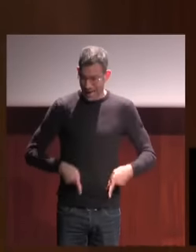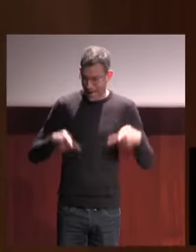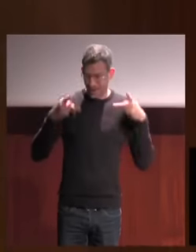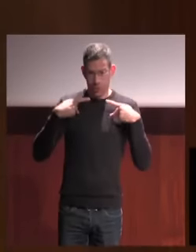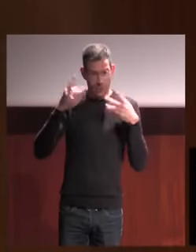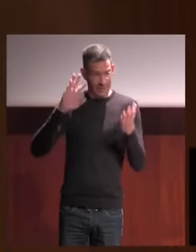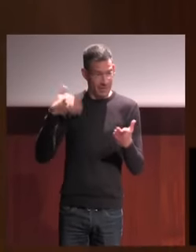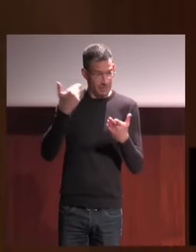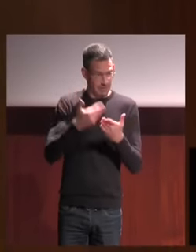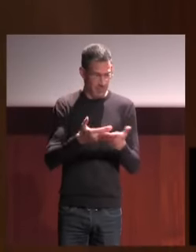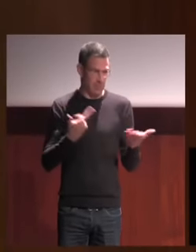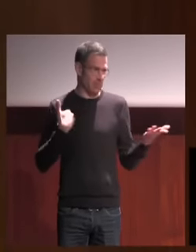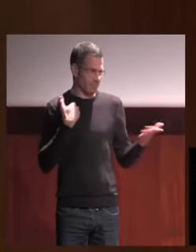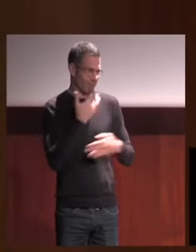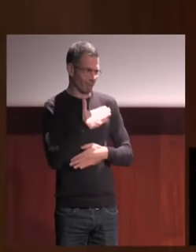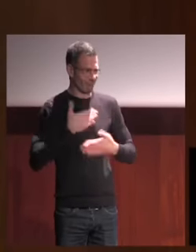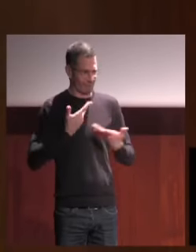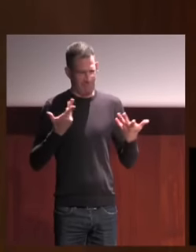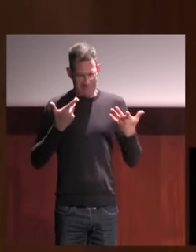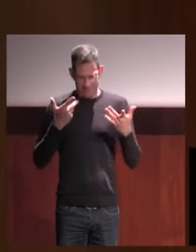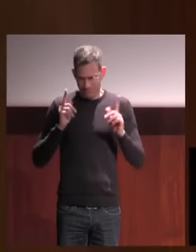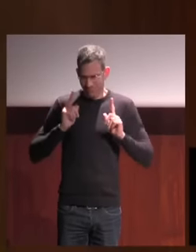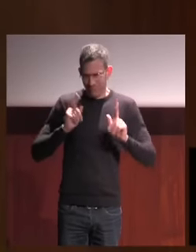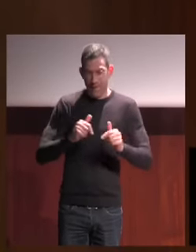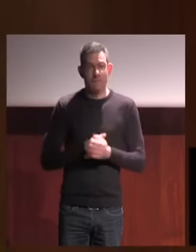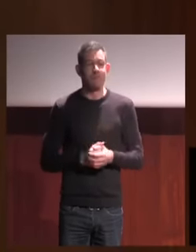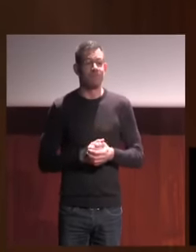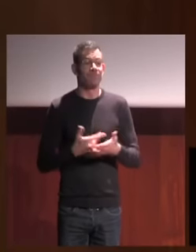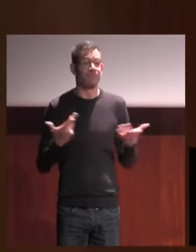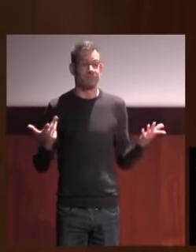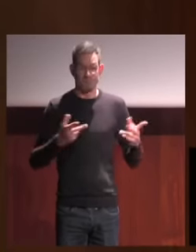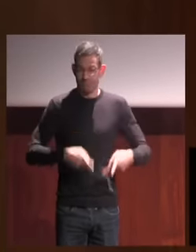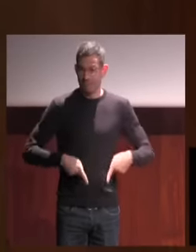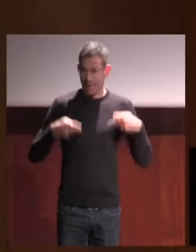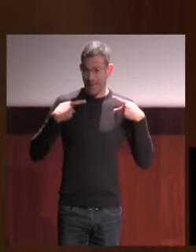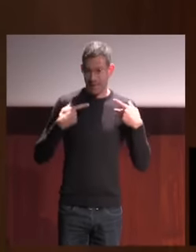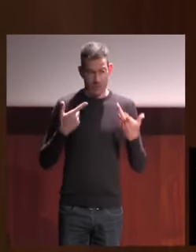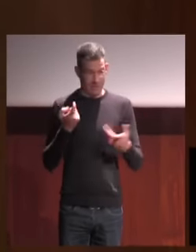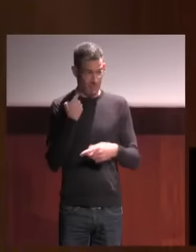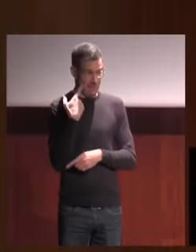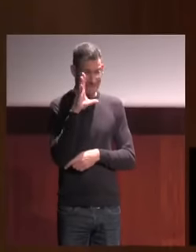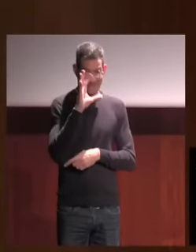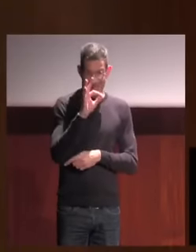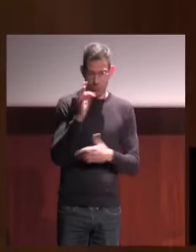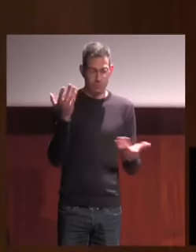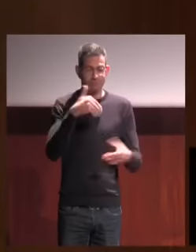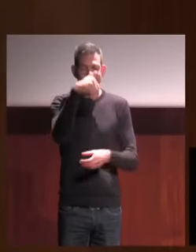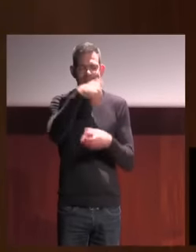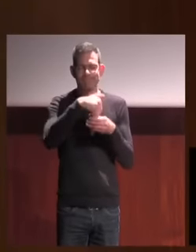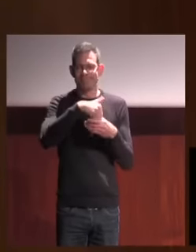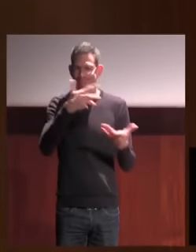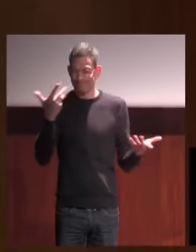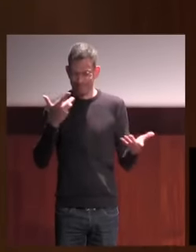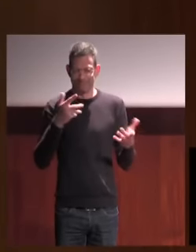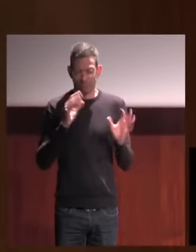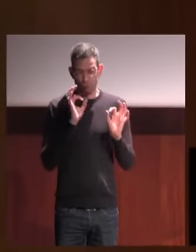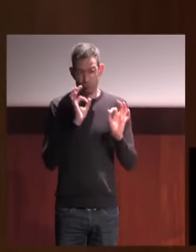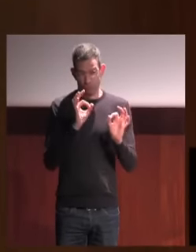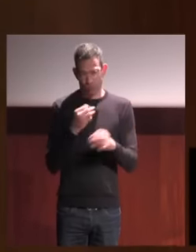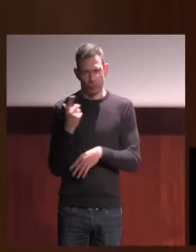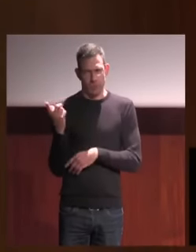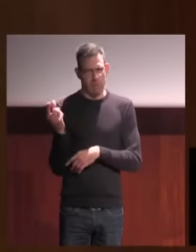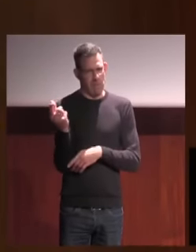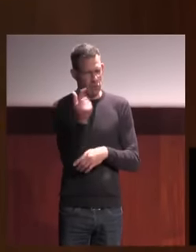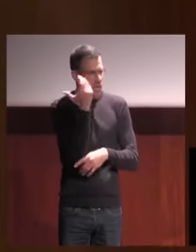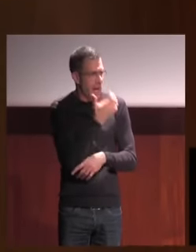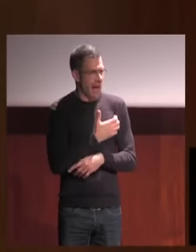plaisir d'ouvrir à vos côtés. Et ce 50e atelier va illustrer une fois encore ce partenariat fructueux entre